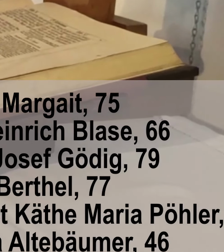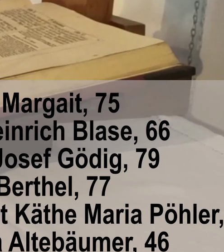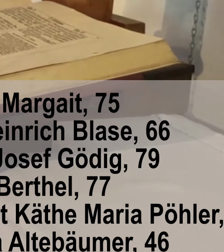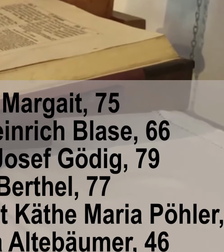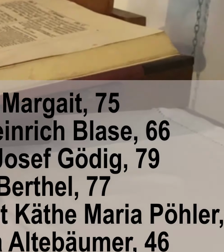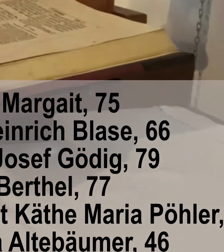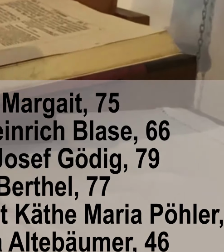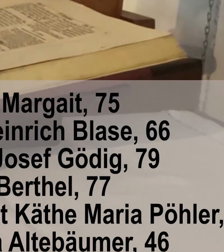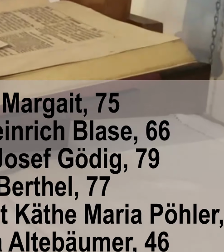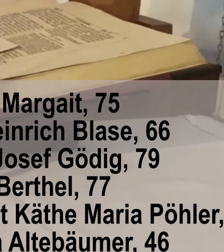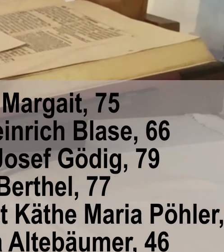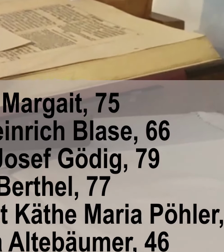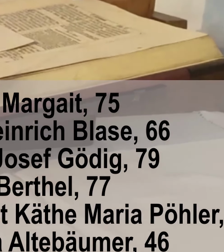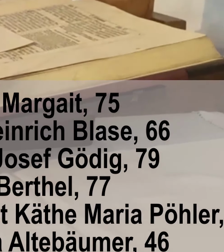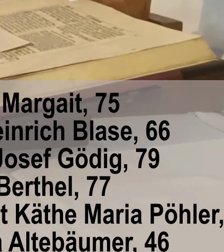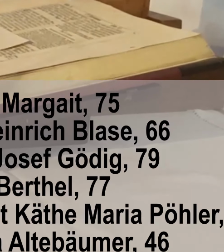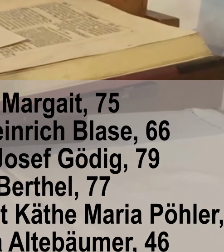Pia Lange,